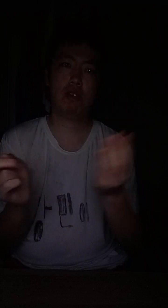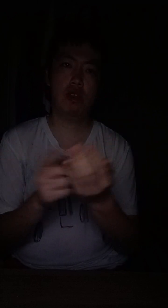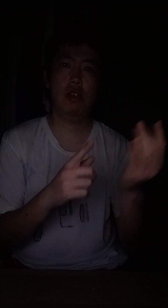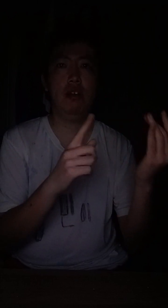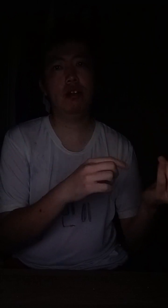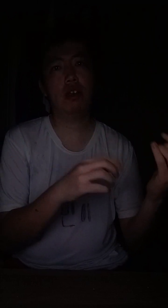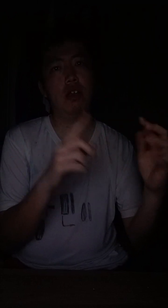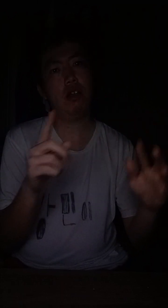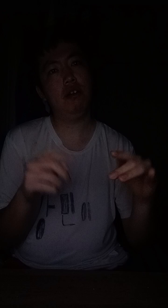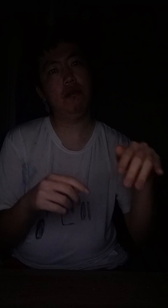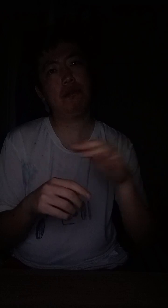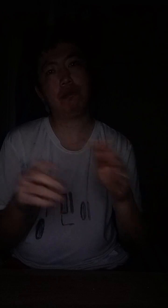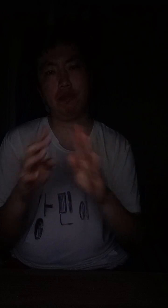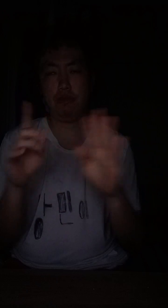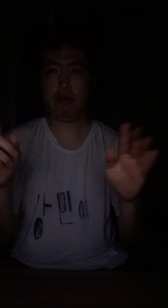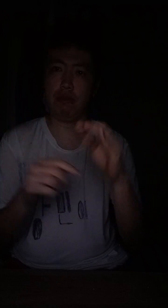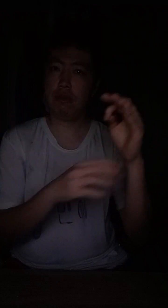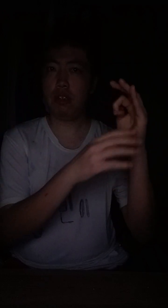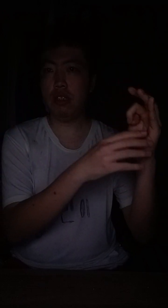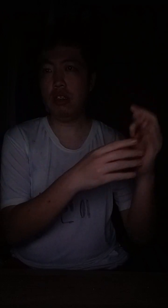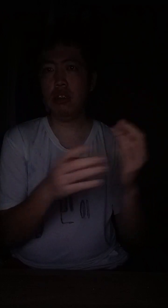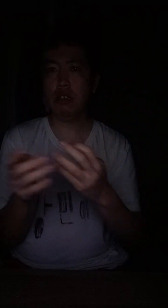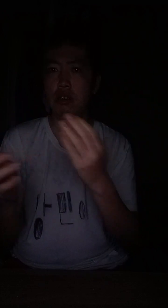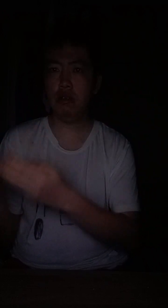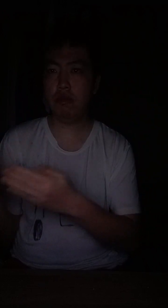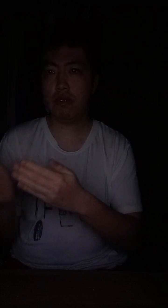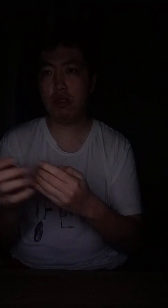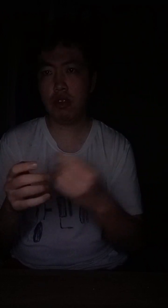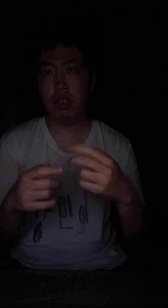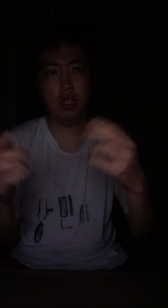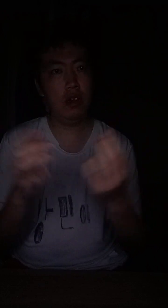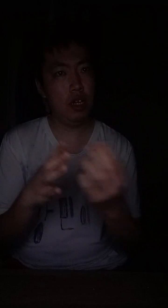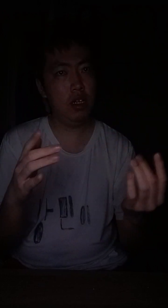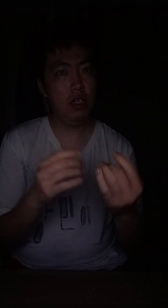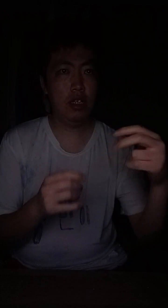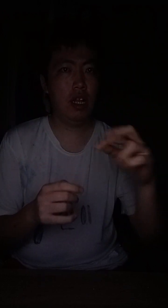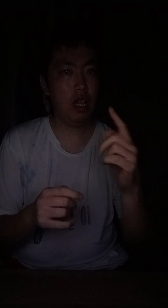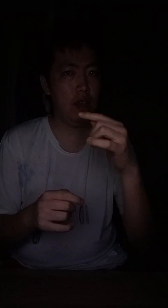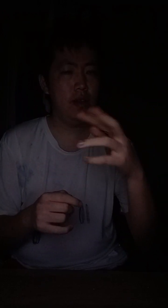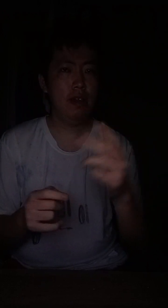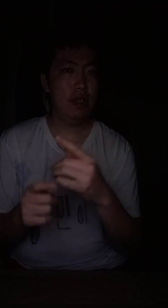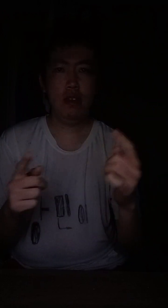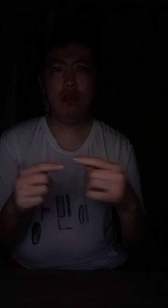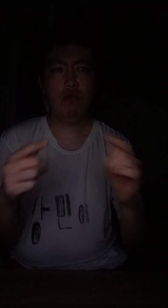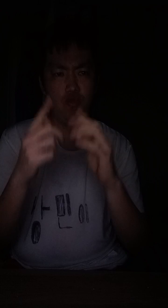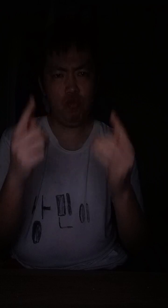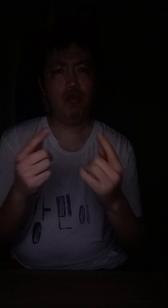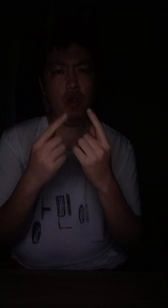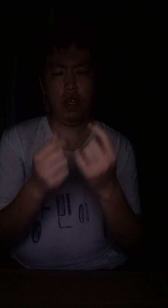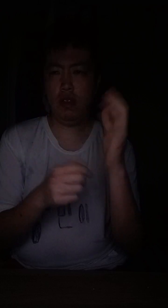7명을 추천해 위법하고 이렇게 임명된 KBS 이사들이 한 사장 임명 제청 결의도 무효라는 겁니다.